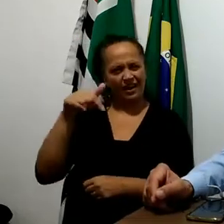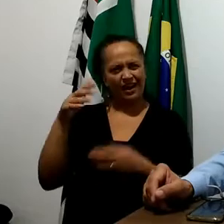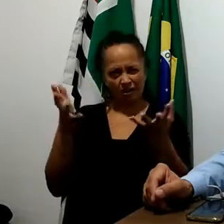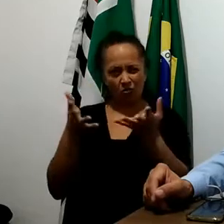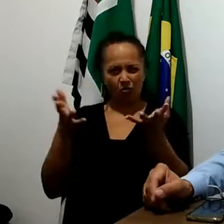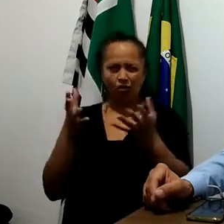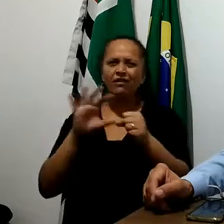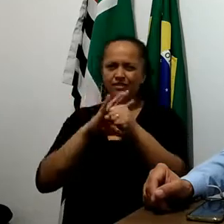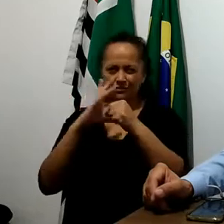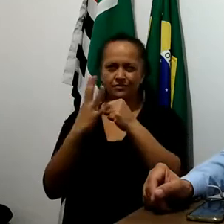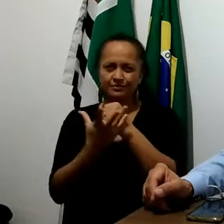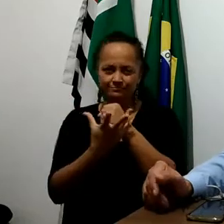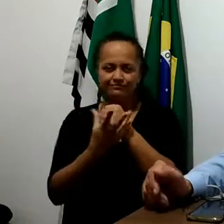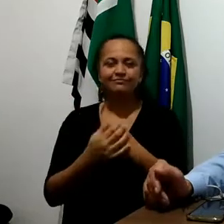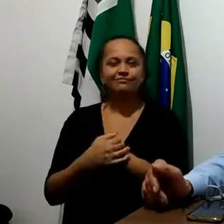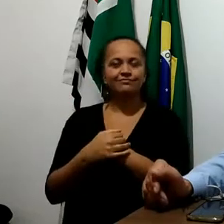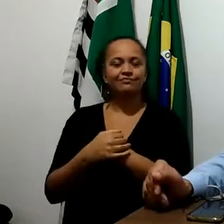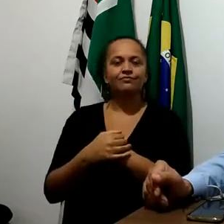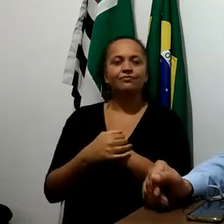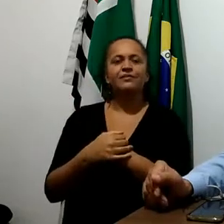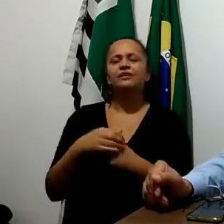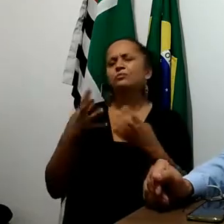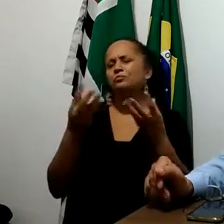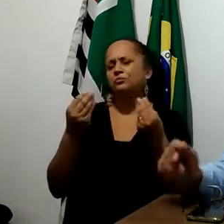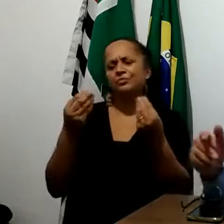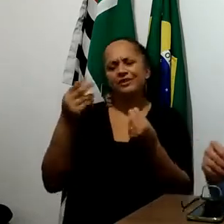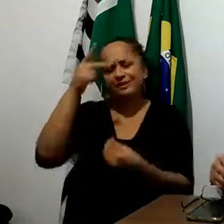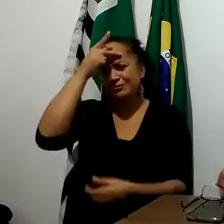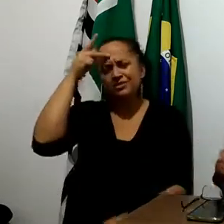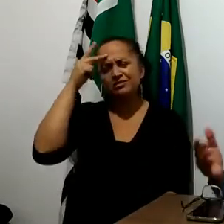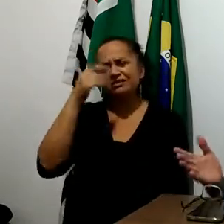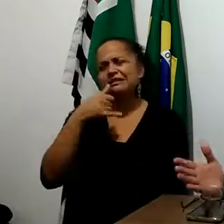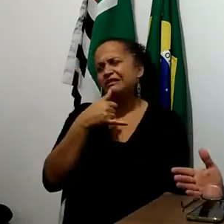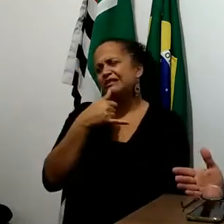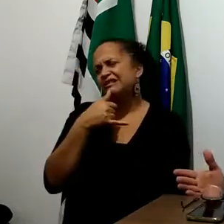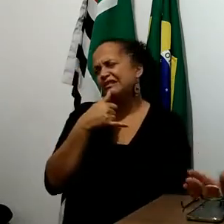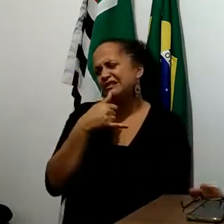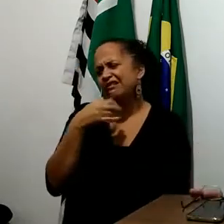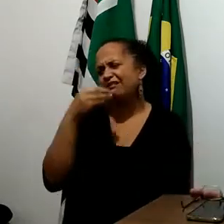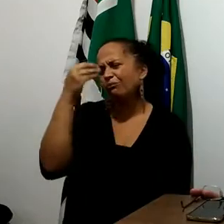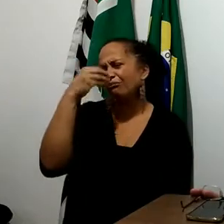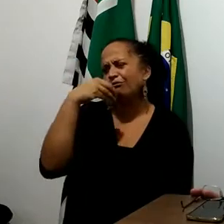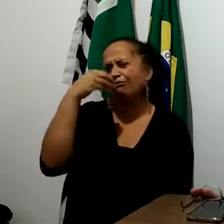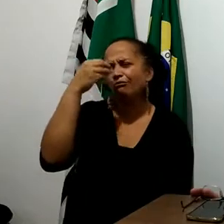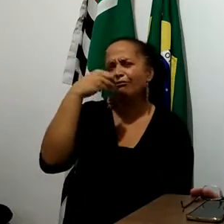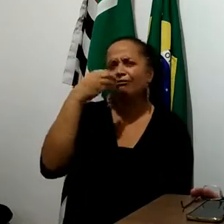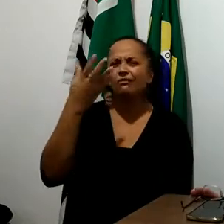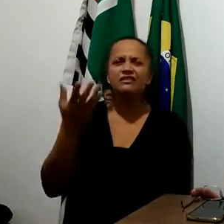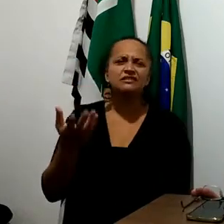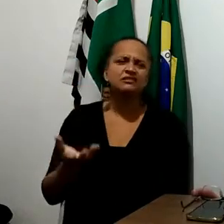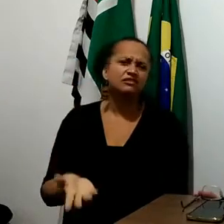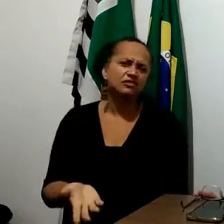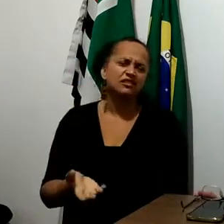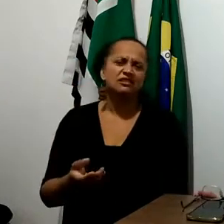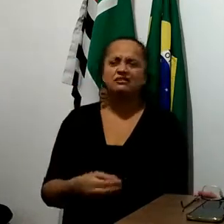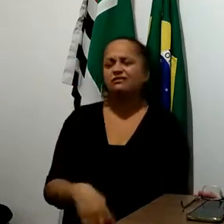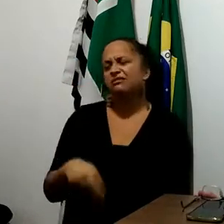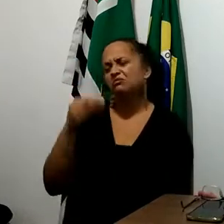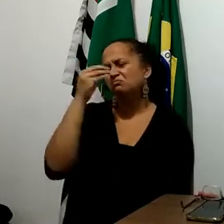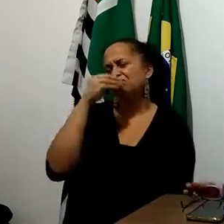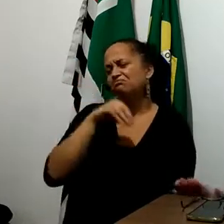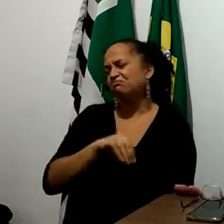é questão do desânimo. A gente fica meio desanimado, meio, sabe, com